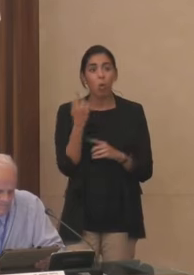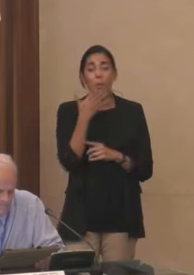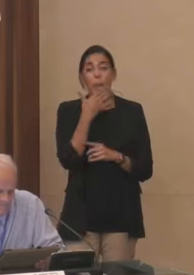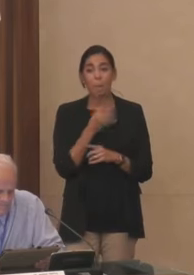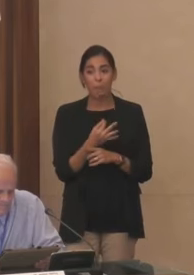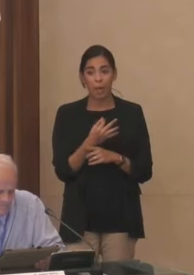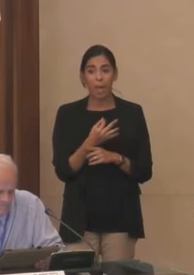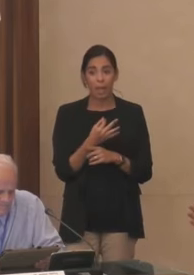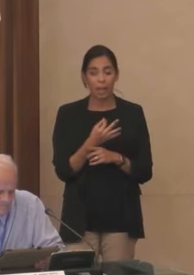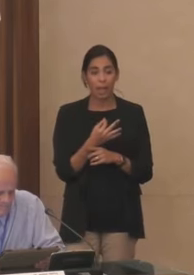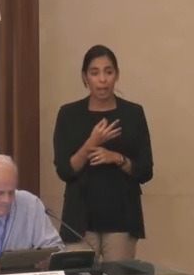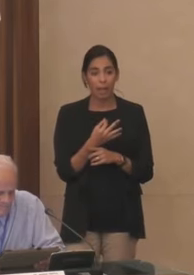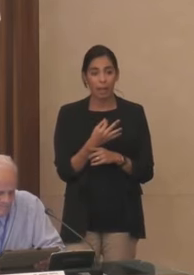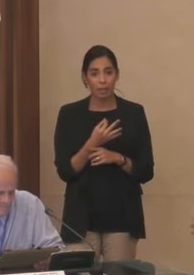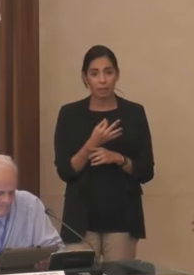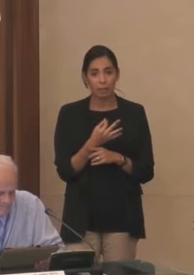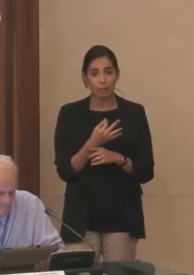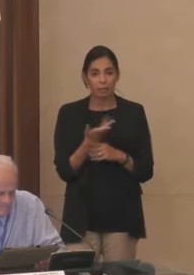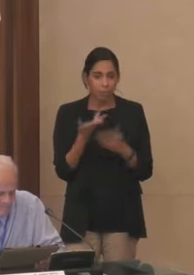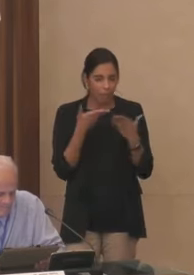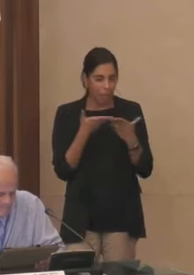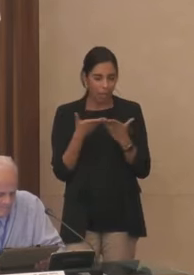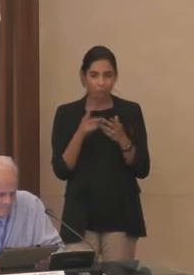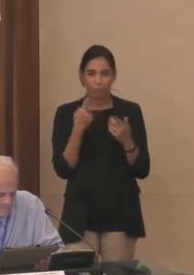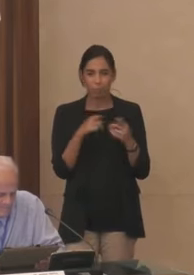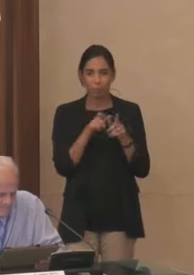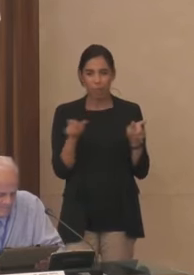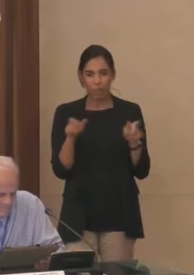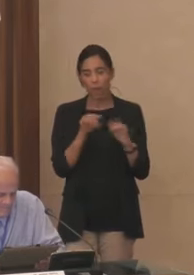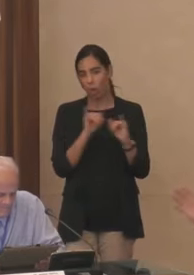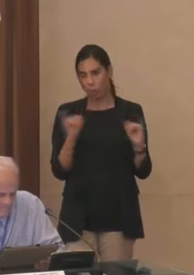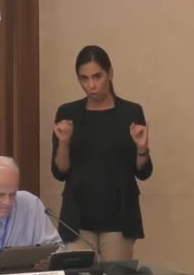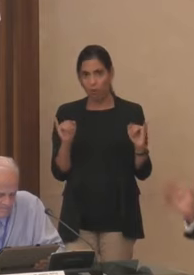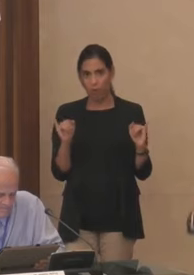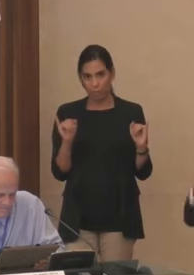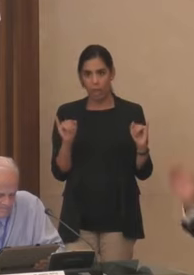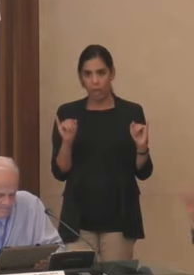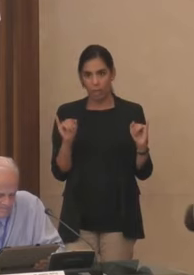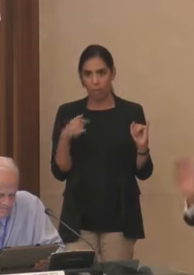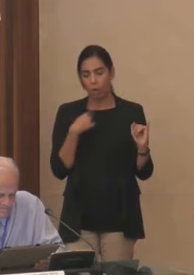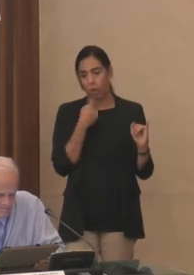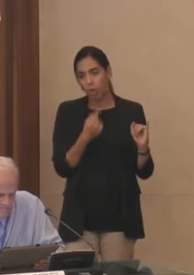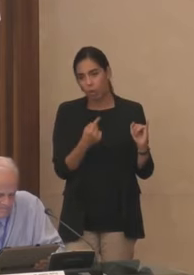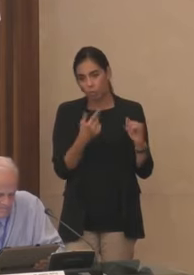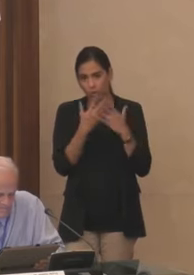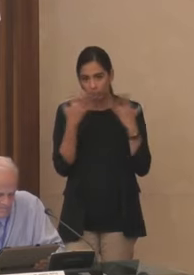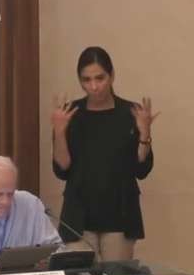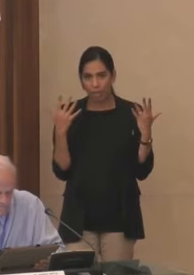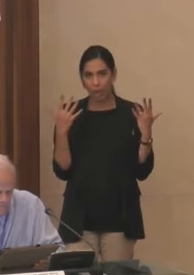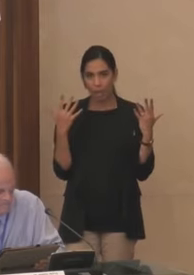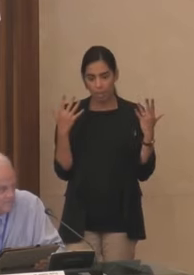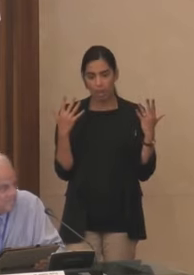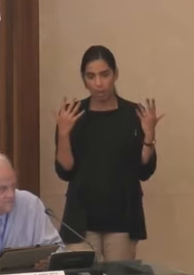bella, cioè io tutti questi pazienti in remoto, lo dichiaro perché sono stato anche attaccato, chissà quanti soldi si fa questo